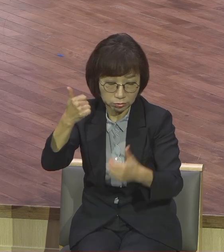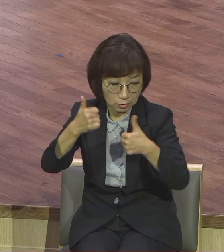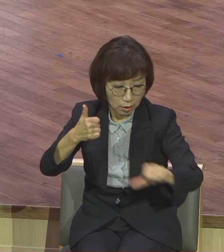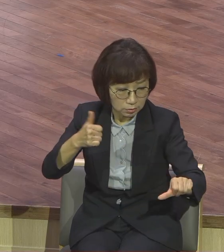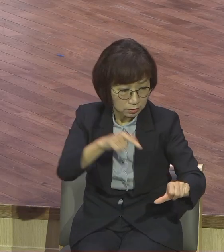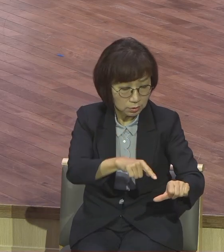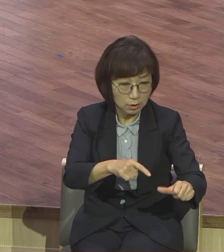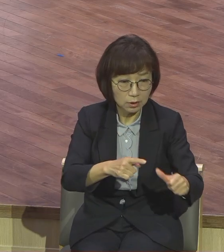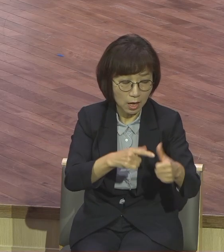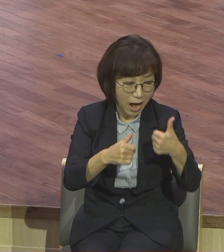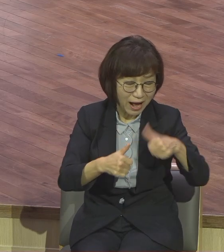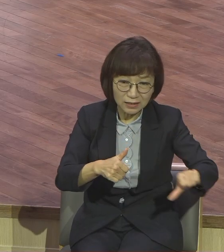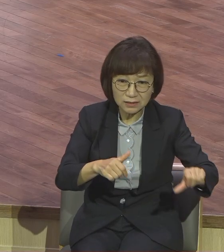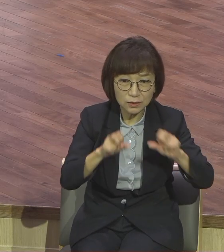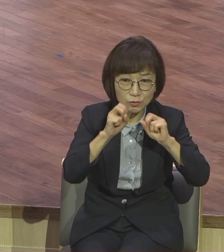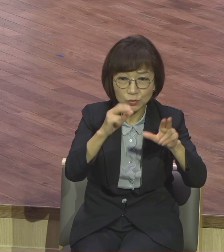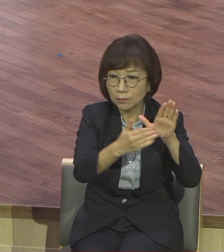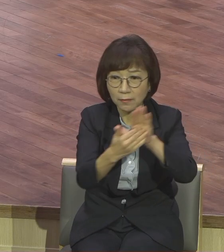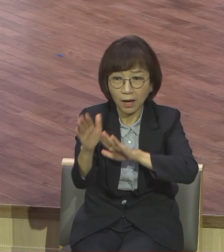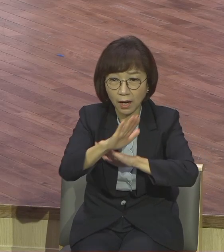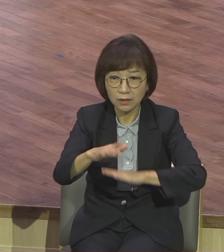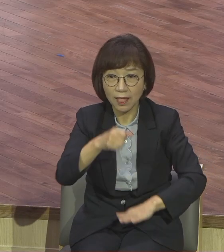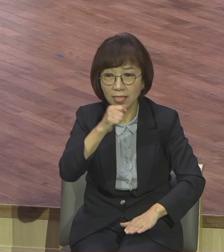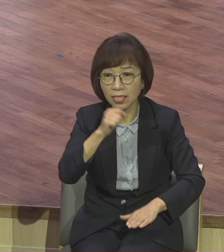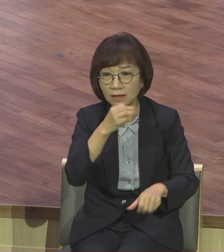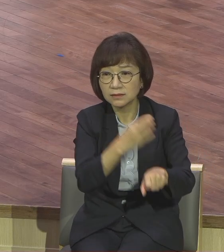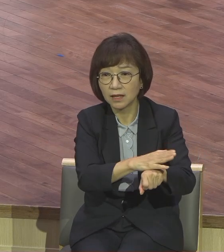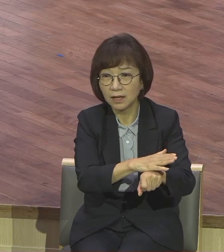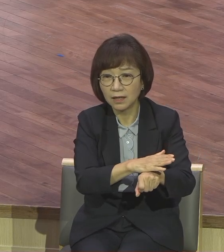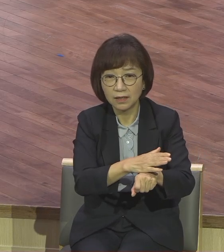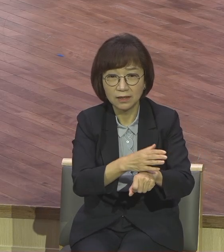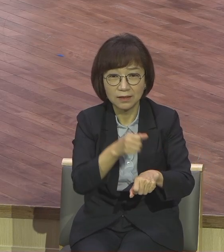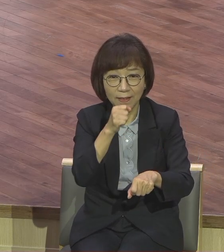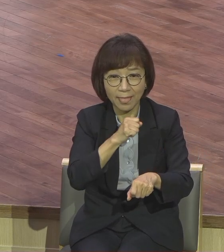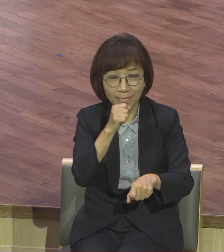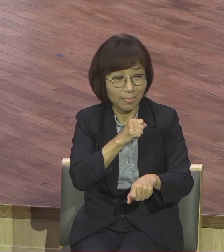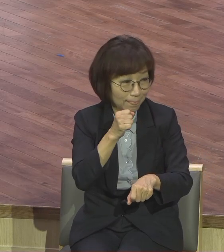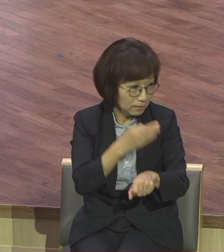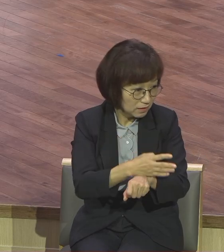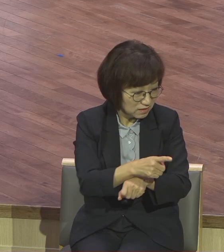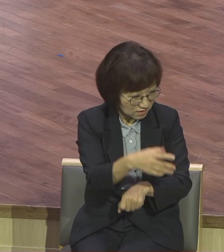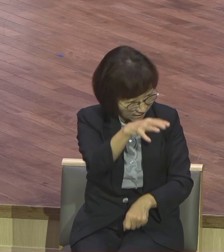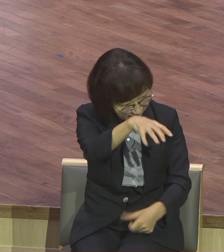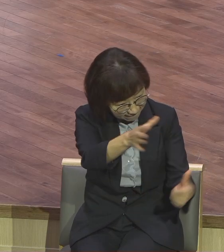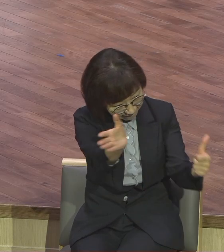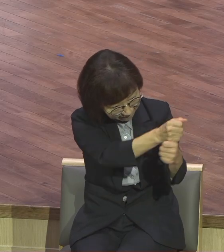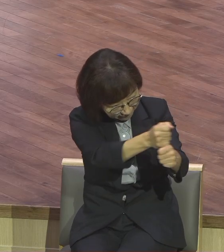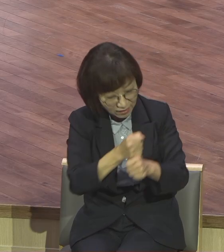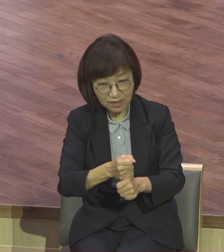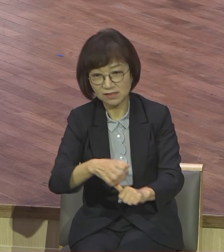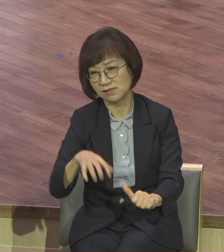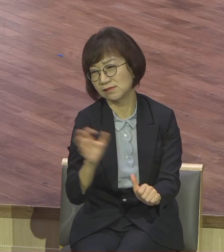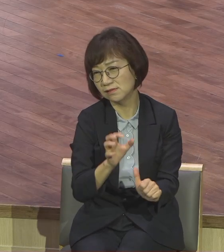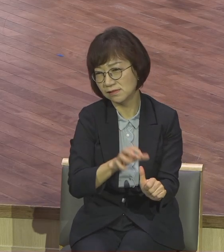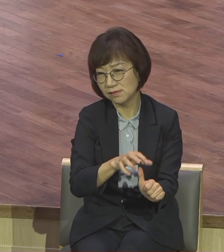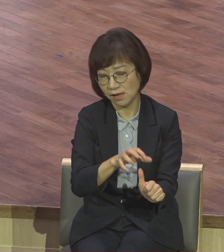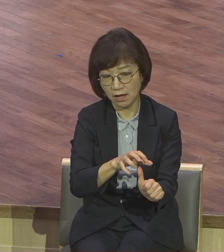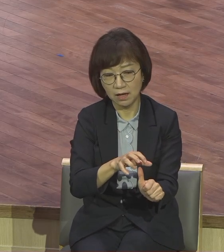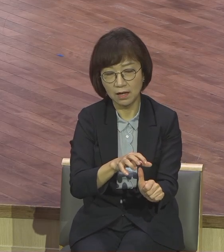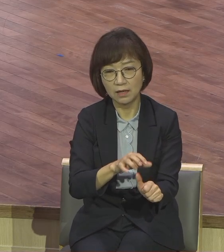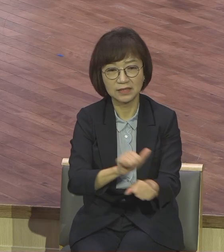전도 성교 막고 있어요. 한국 교회가 지금 어떤 장이 말지 몰라요. 성령